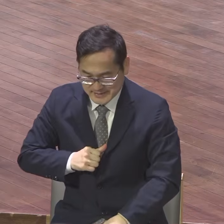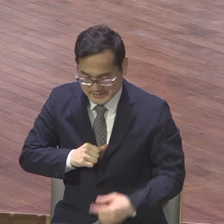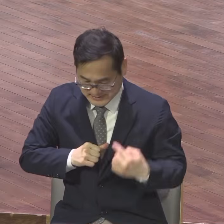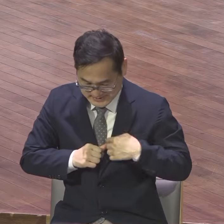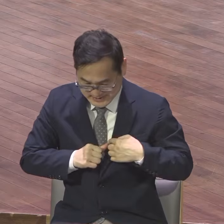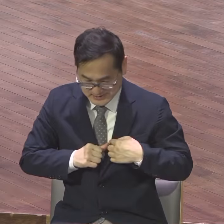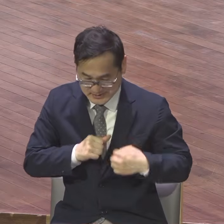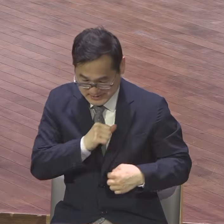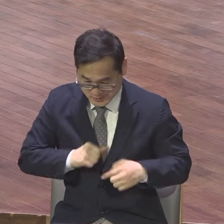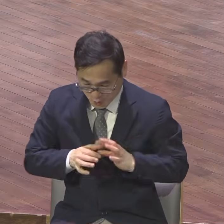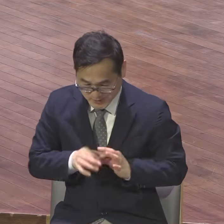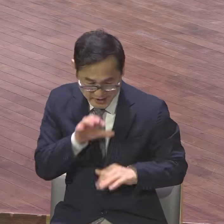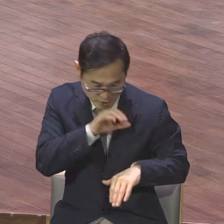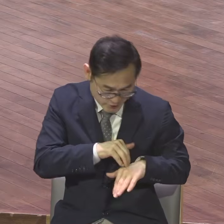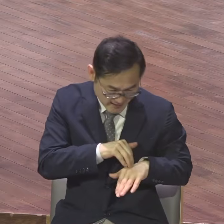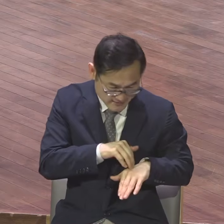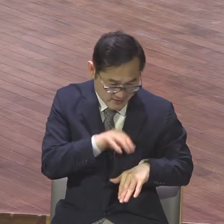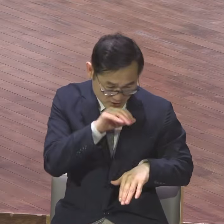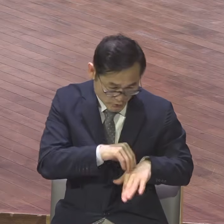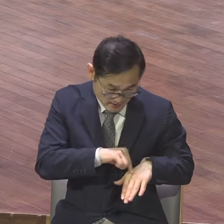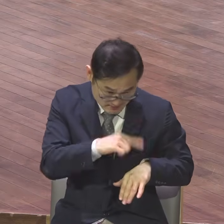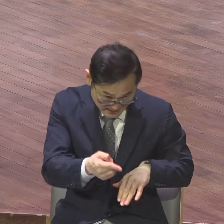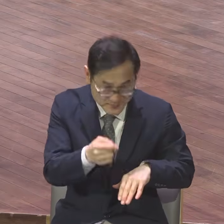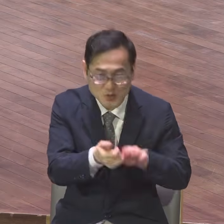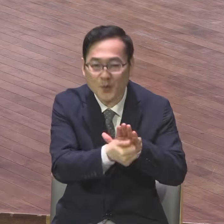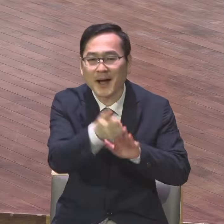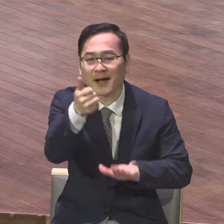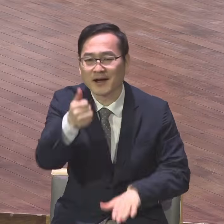연단은 소망을 이룬 줄 알미로다.